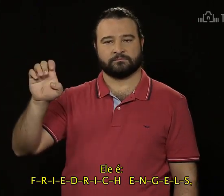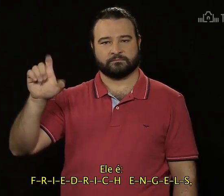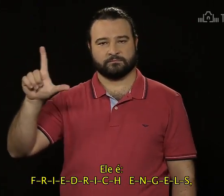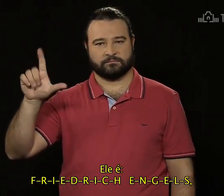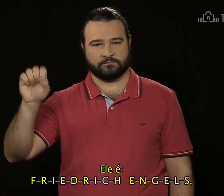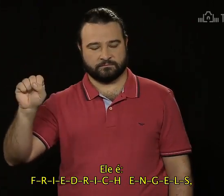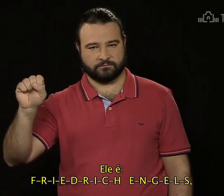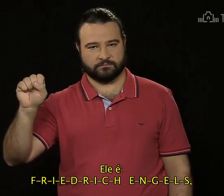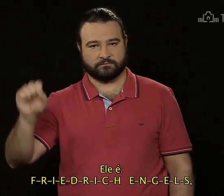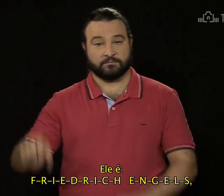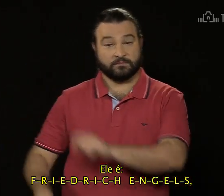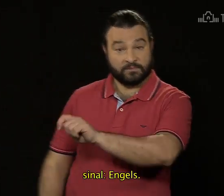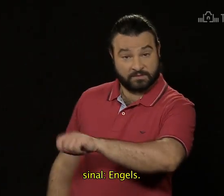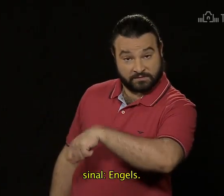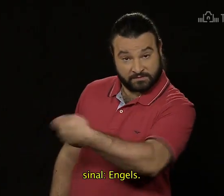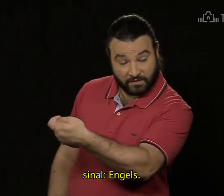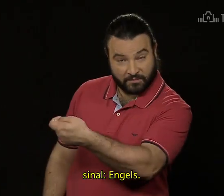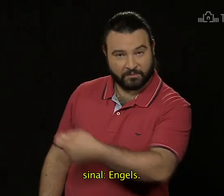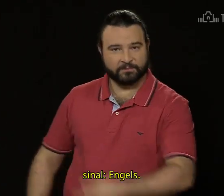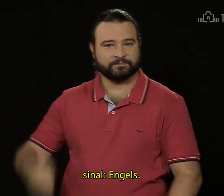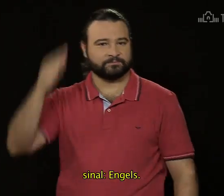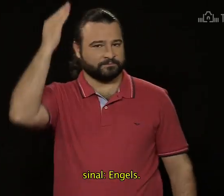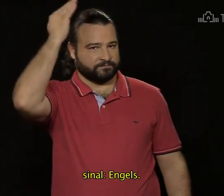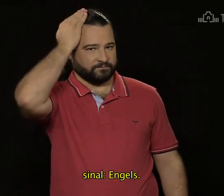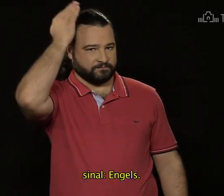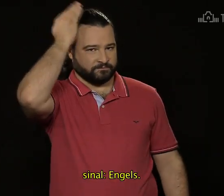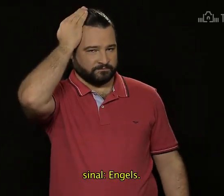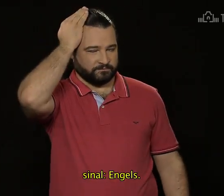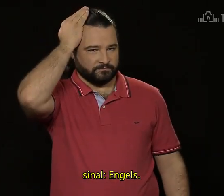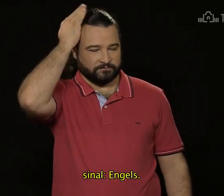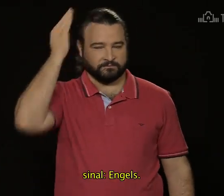Sinal Engels